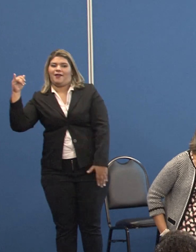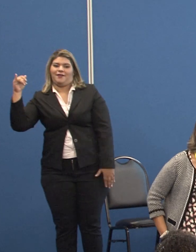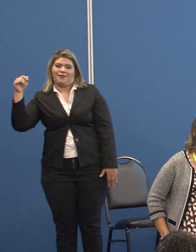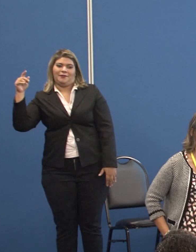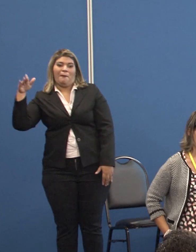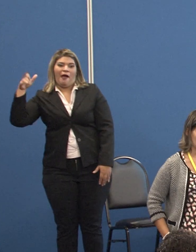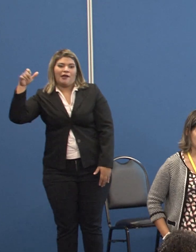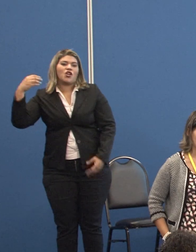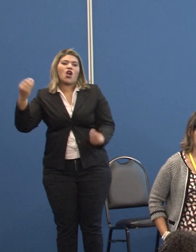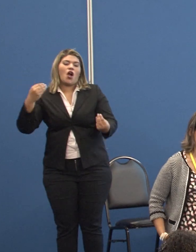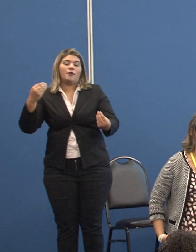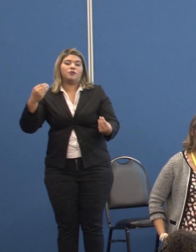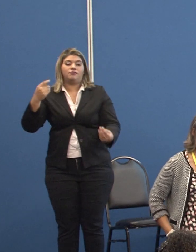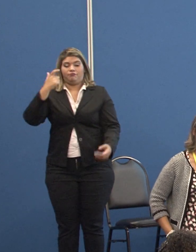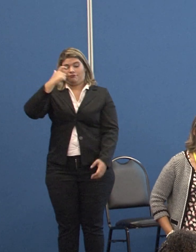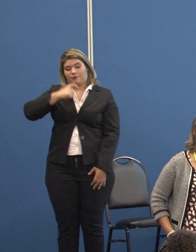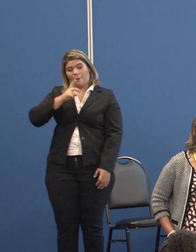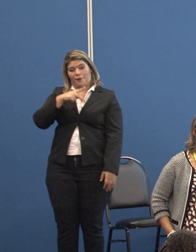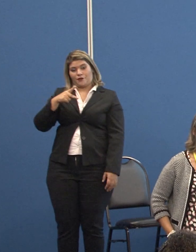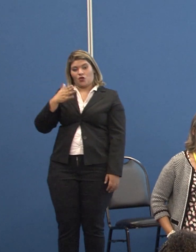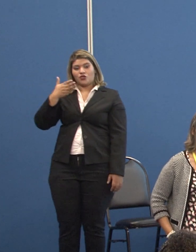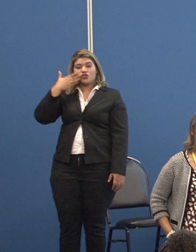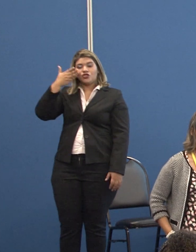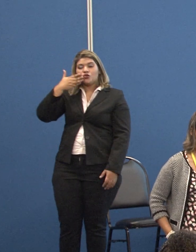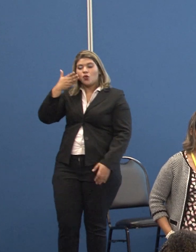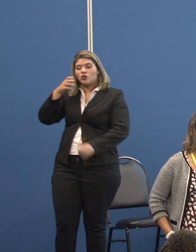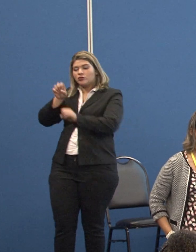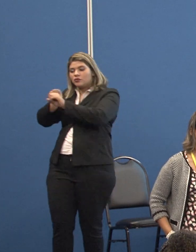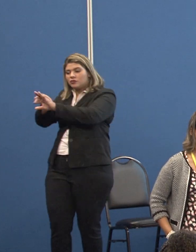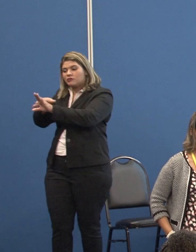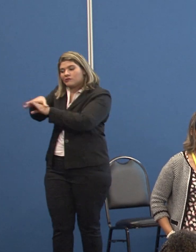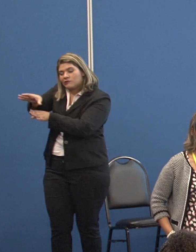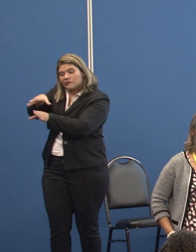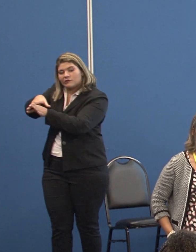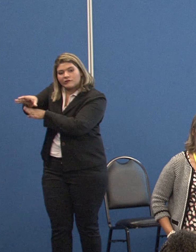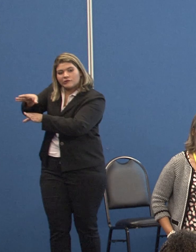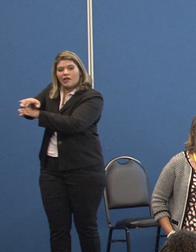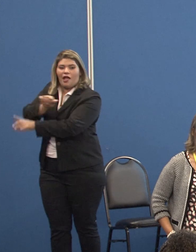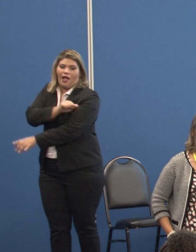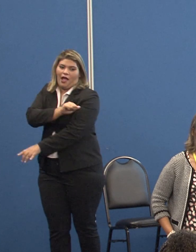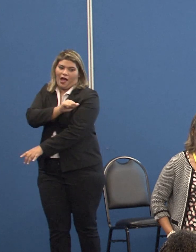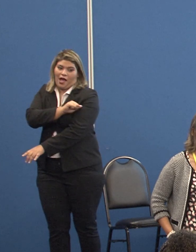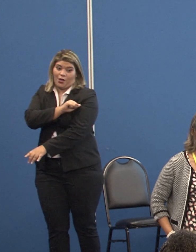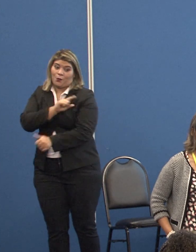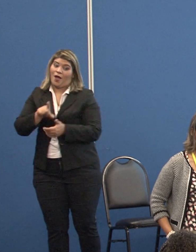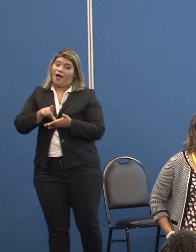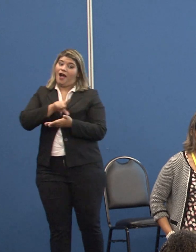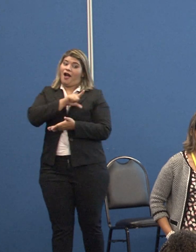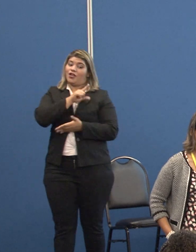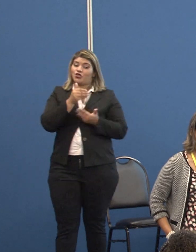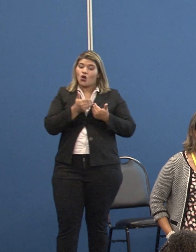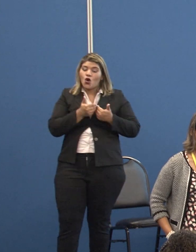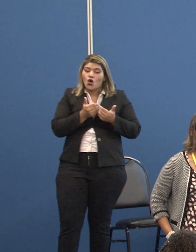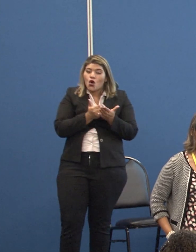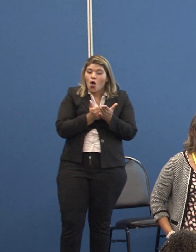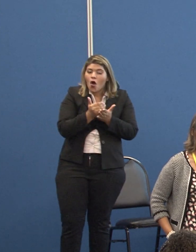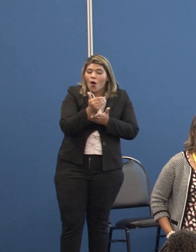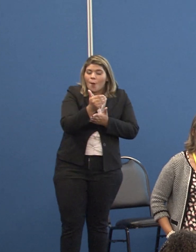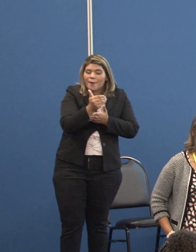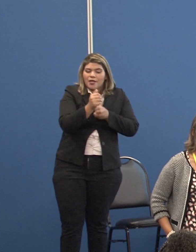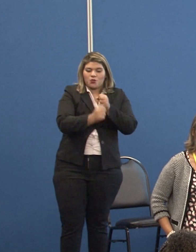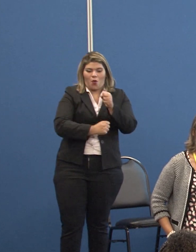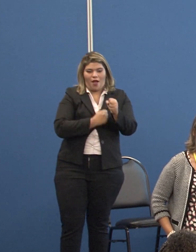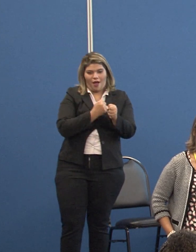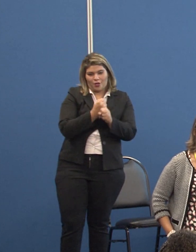familiar. E como dar-se isso? Inicia-se o ano letivo, a gente chama essas famílias,